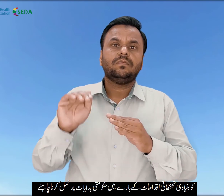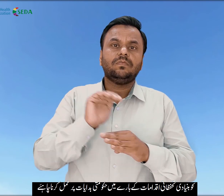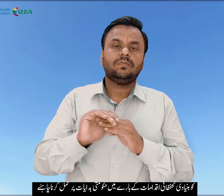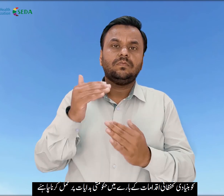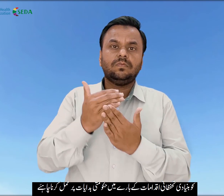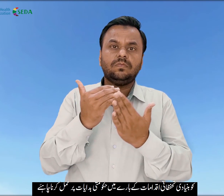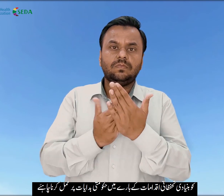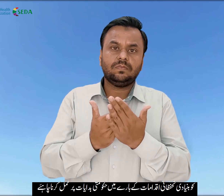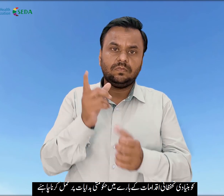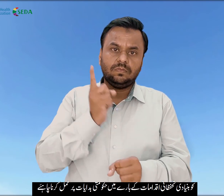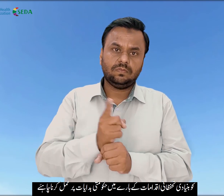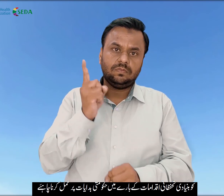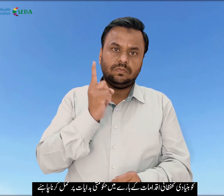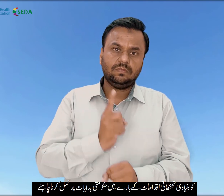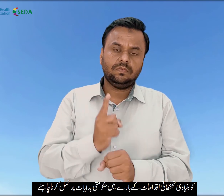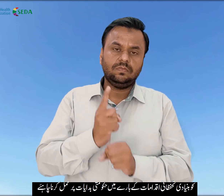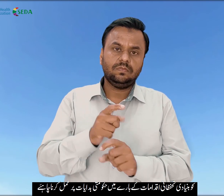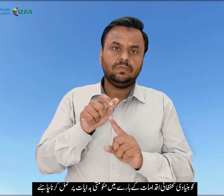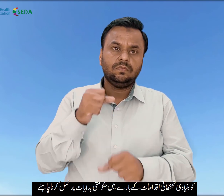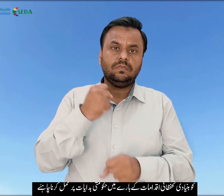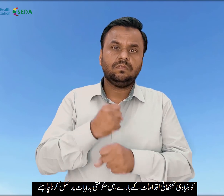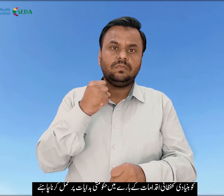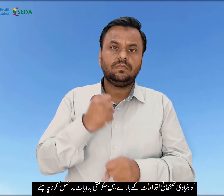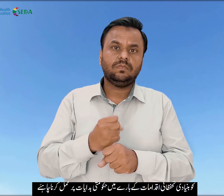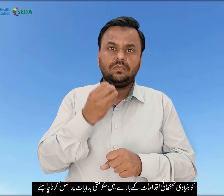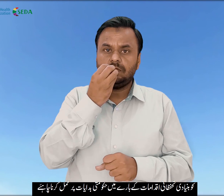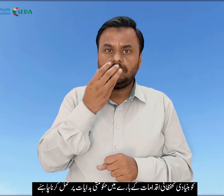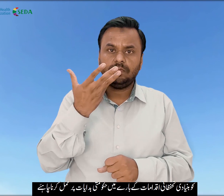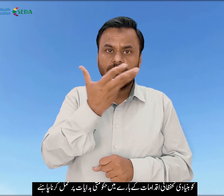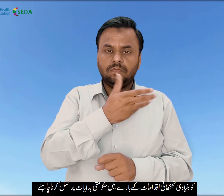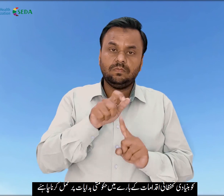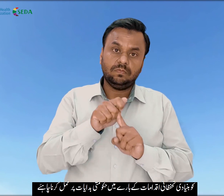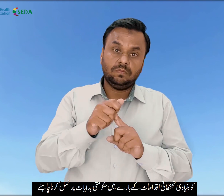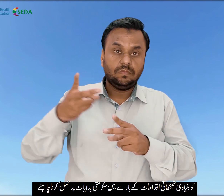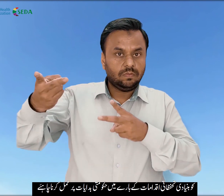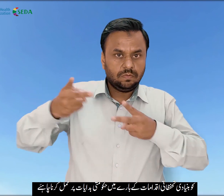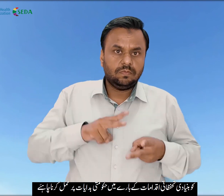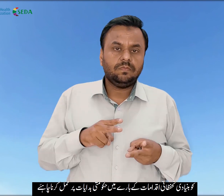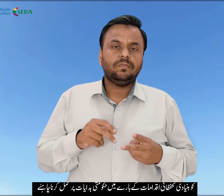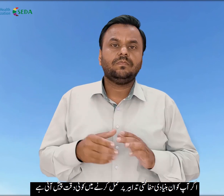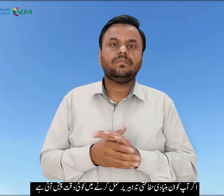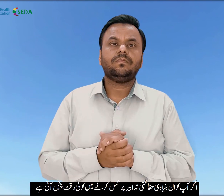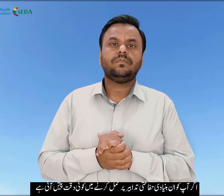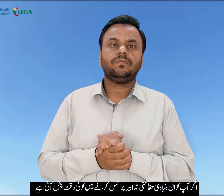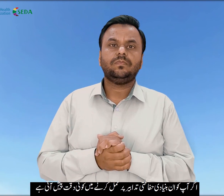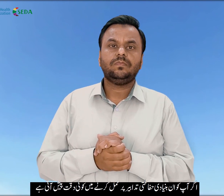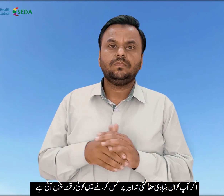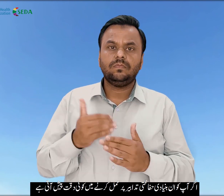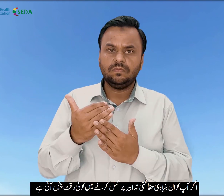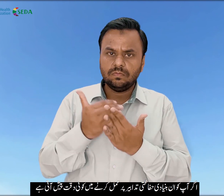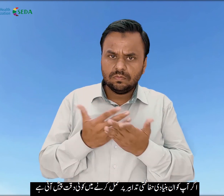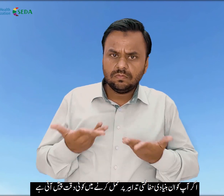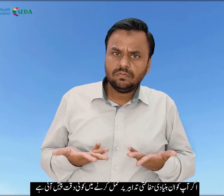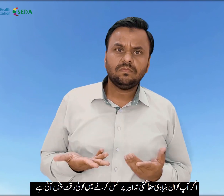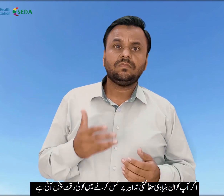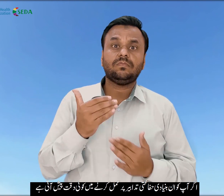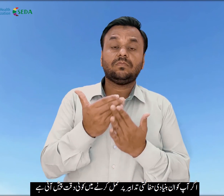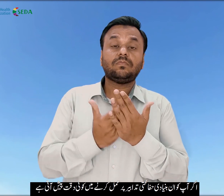کے بارے میں حکومتی ہدایات پر عمل کرنا چاہیے۔ اگر آپ کو ان بنیادی